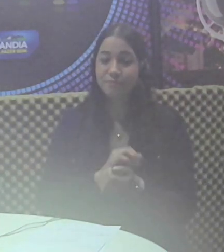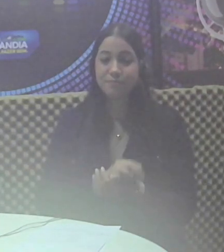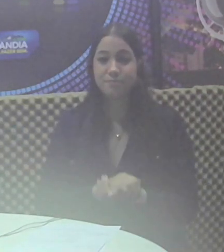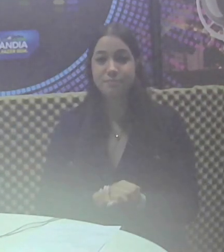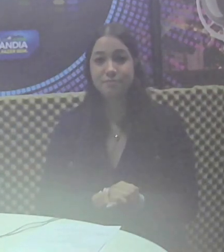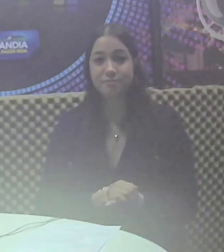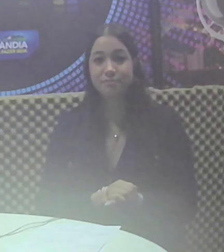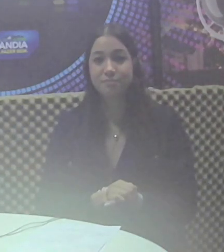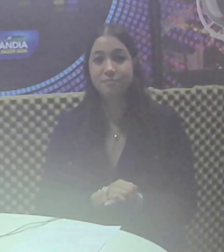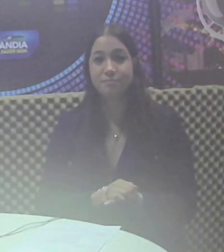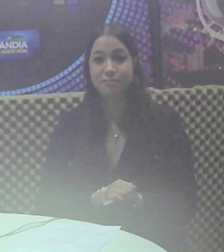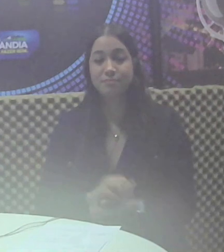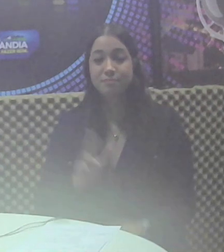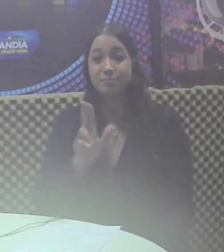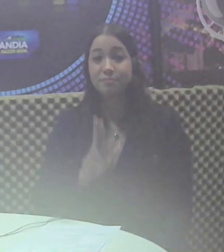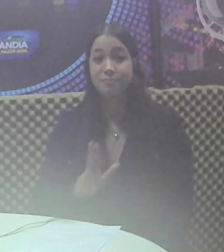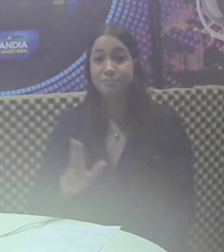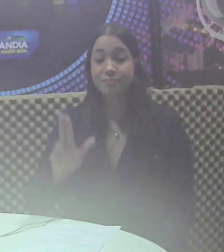gente!